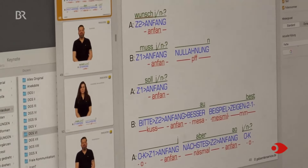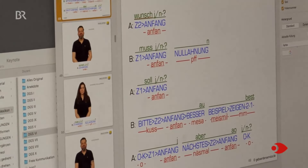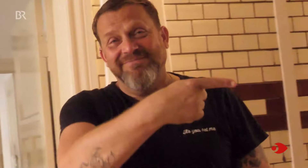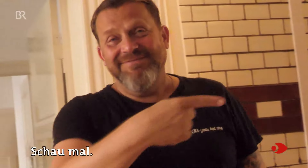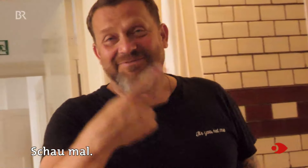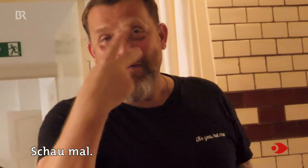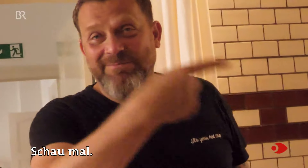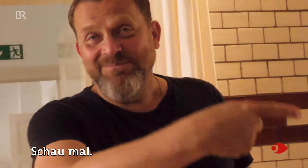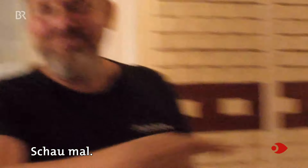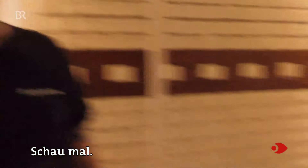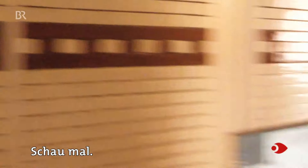Schau mal.